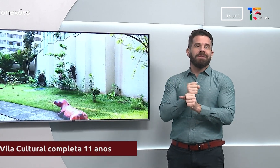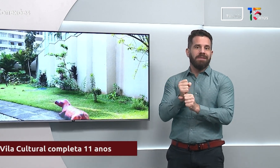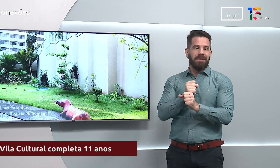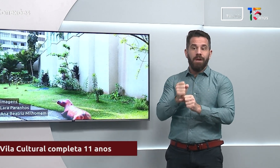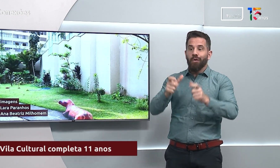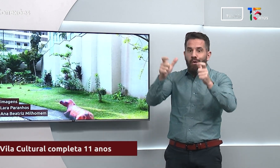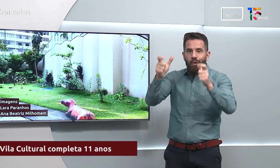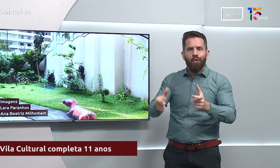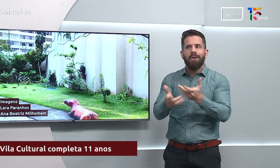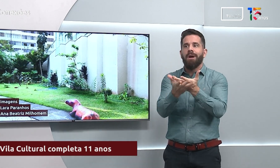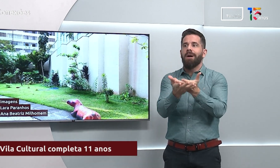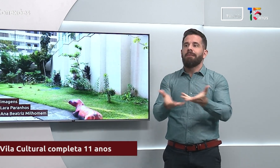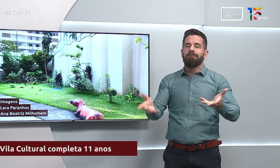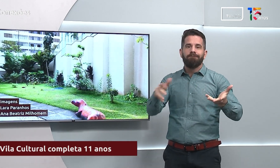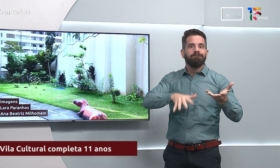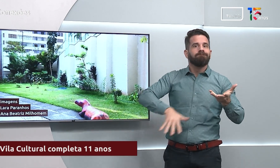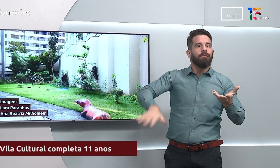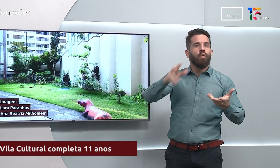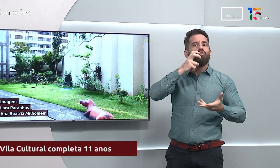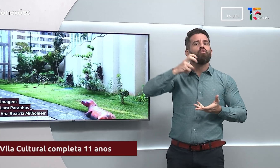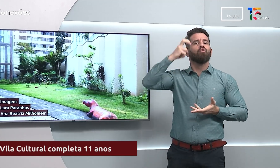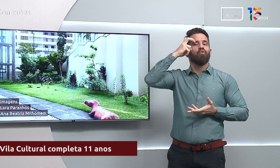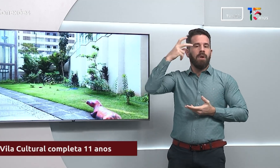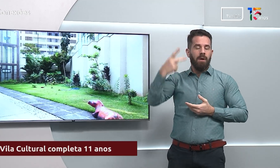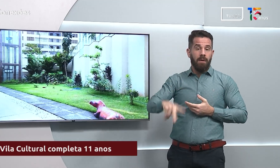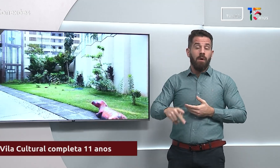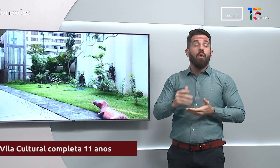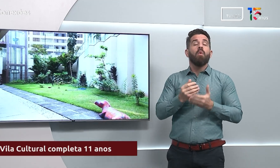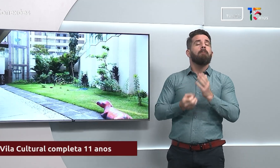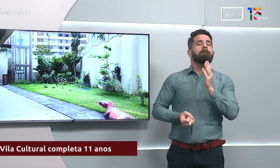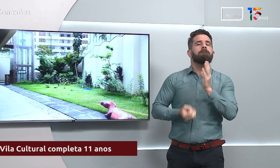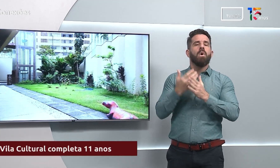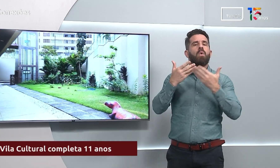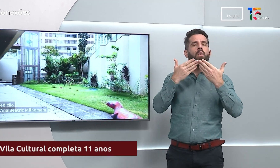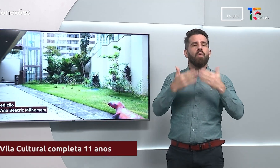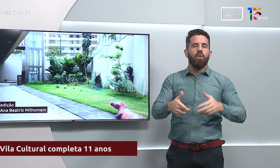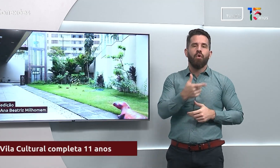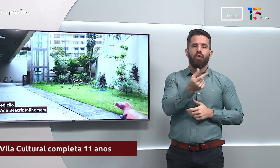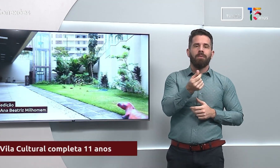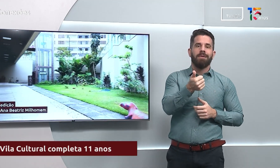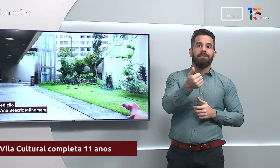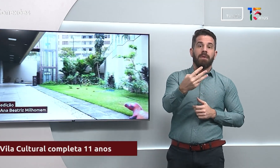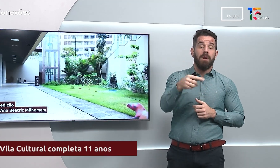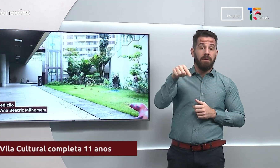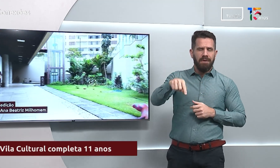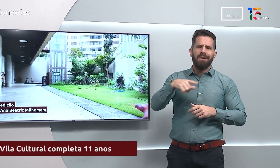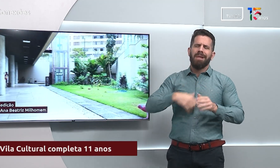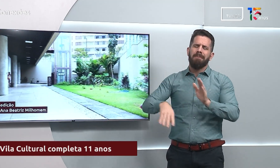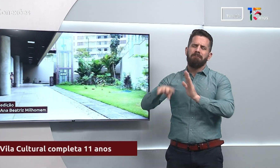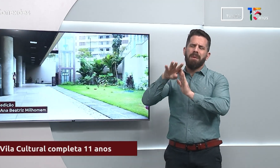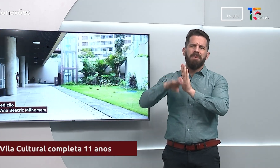Marques. Essa dupla veio falar sobre uma exposição de arte. Confira.